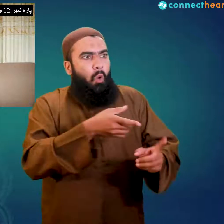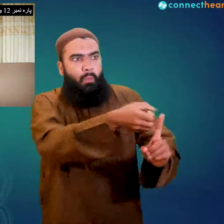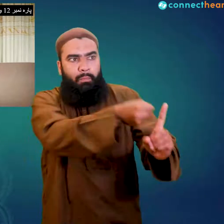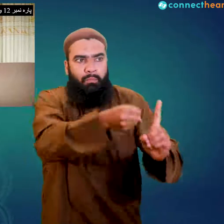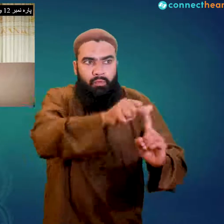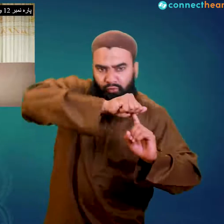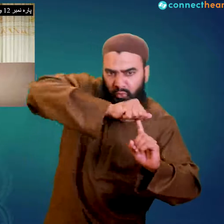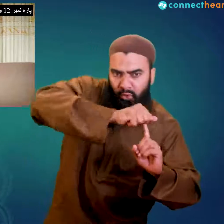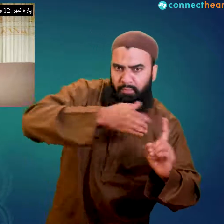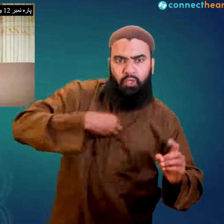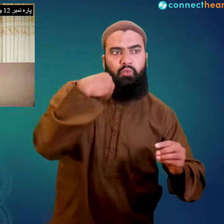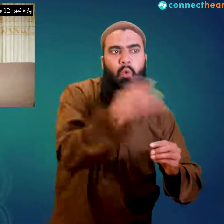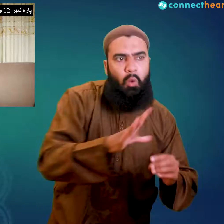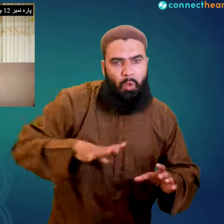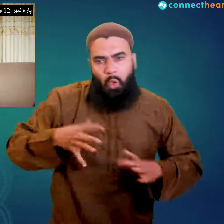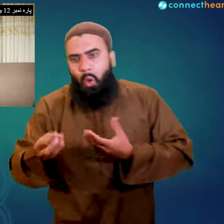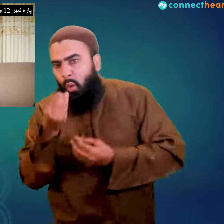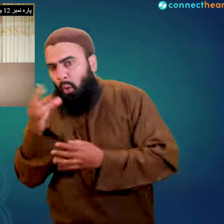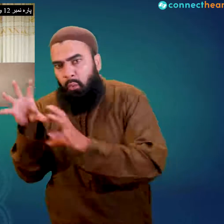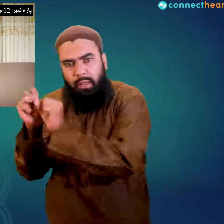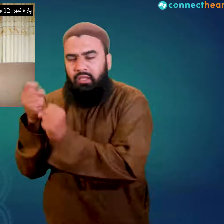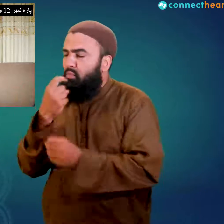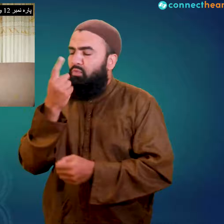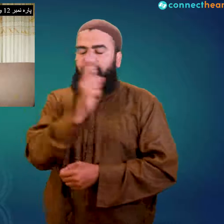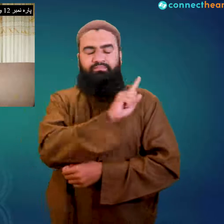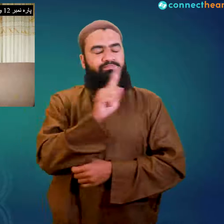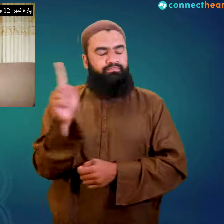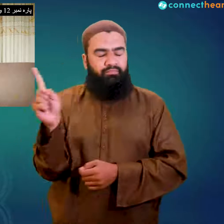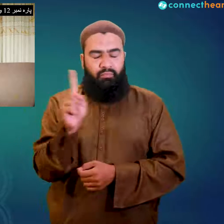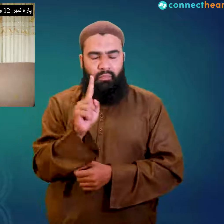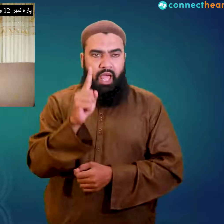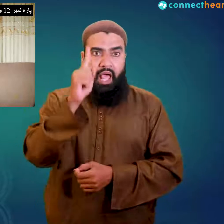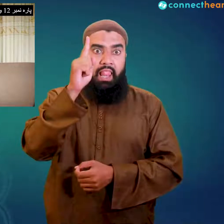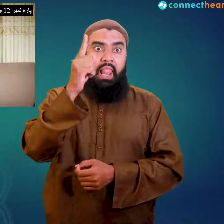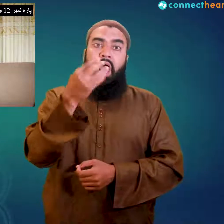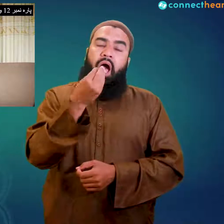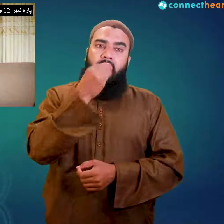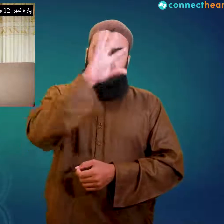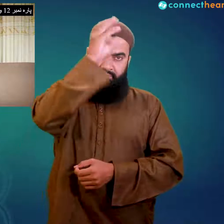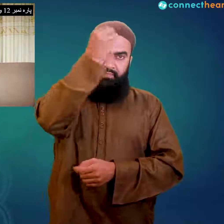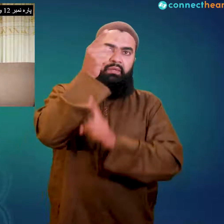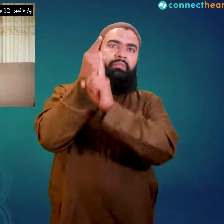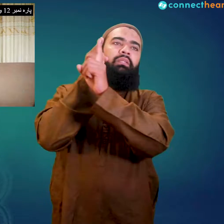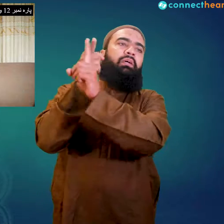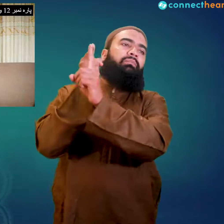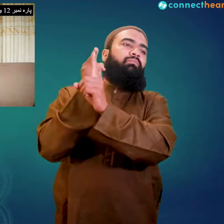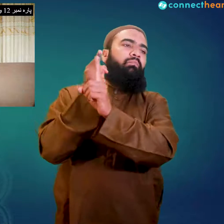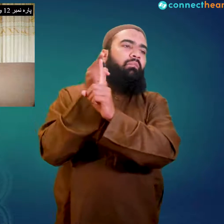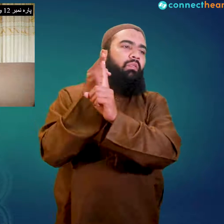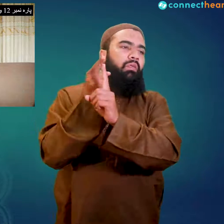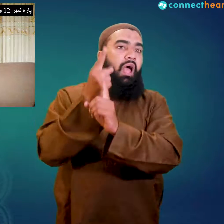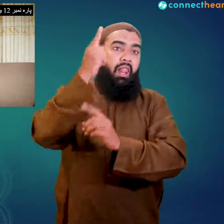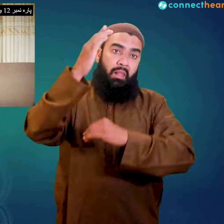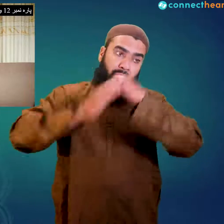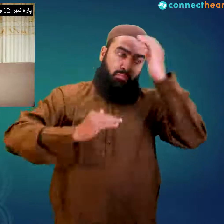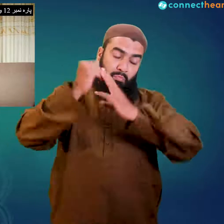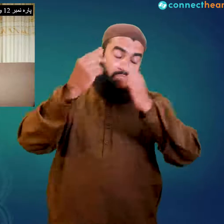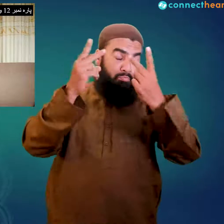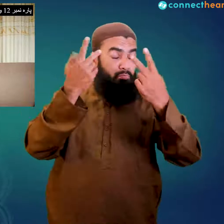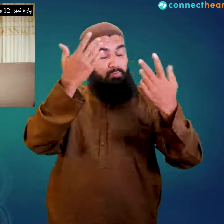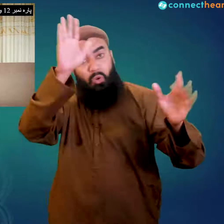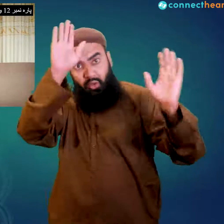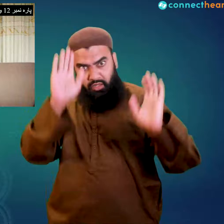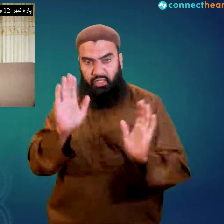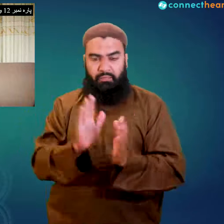چاہیے کہ اگر یہ ذرائع نہ بھی ہوں تب بھی اللہ رب العزت رزق دینے پر قادر ہے، کیونکہ اس